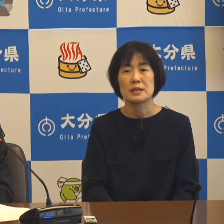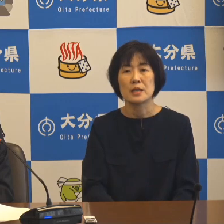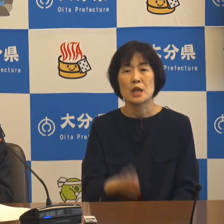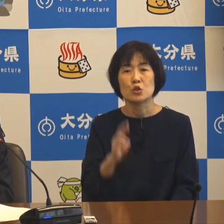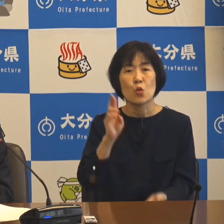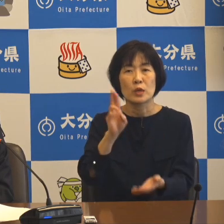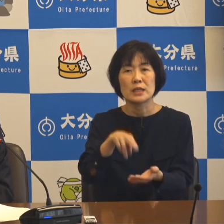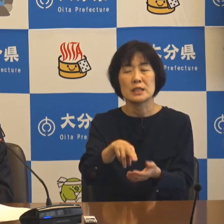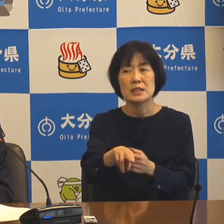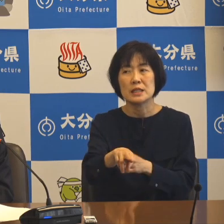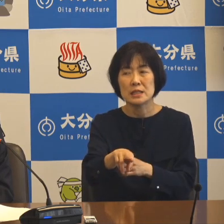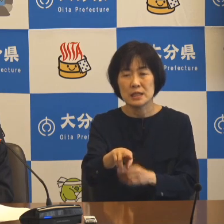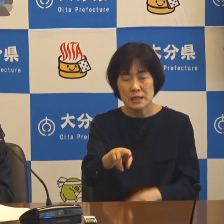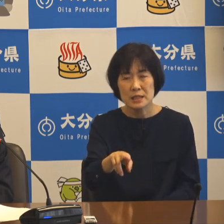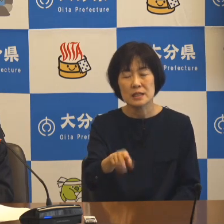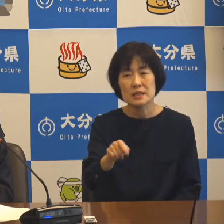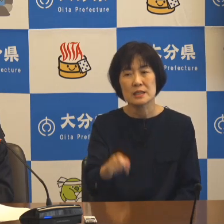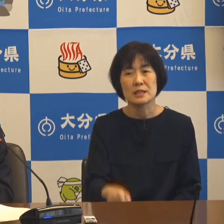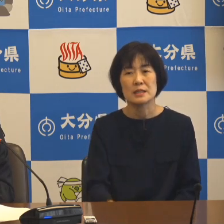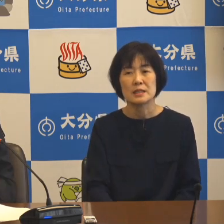将棋のですね、